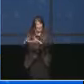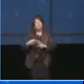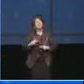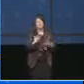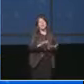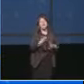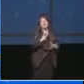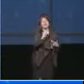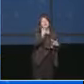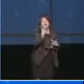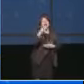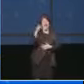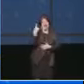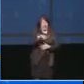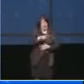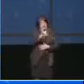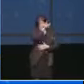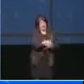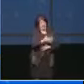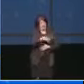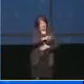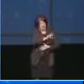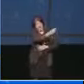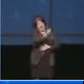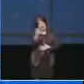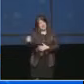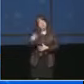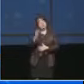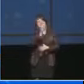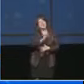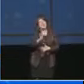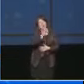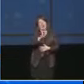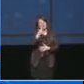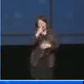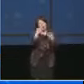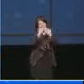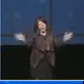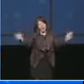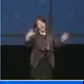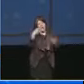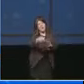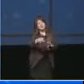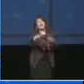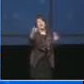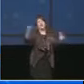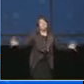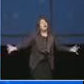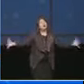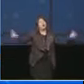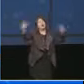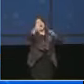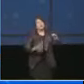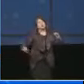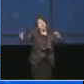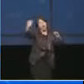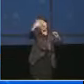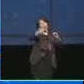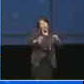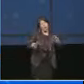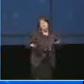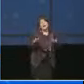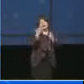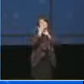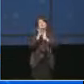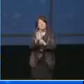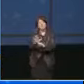Savater aprirà la manifestazione con una lezione come dicevo sull'identità culturale europea però l'Europa e naturalmente anche le sue radici mai come ieri ce ne siamo